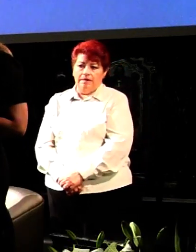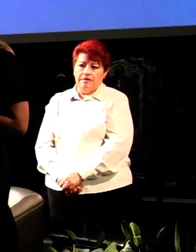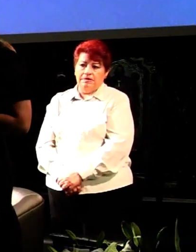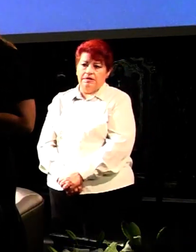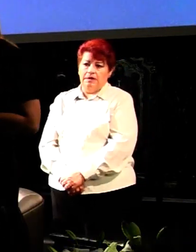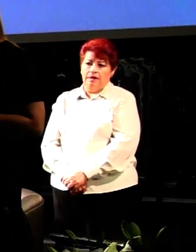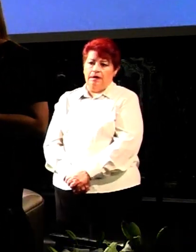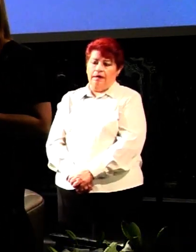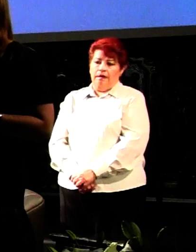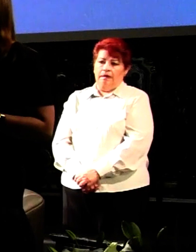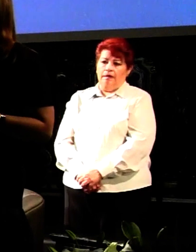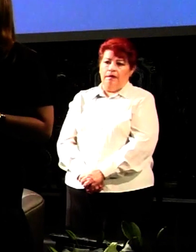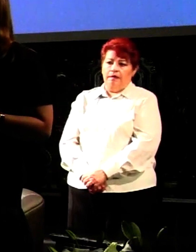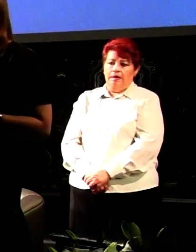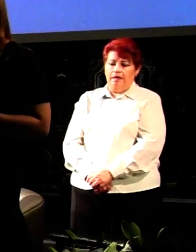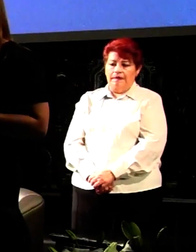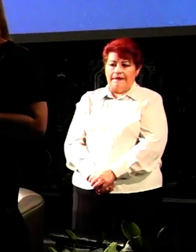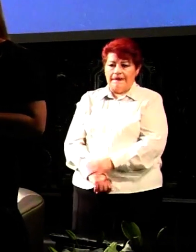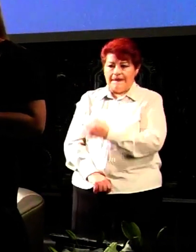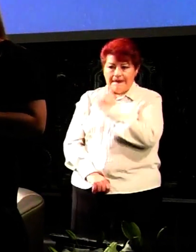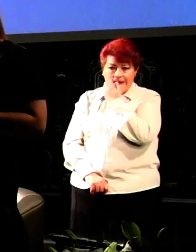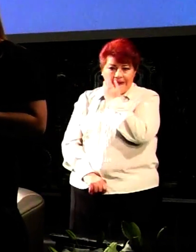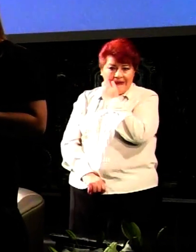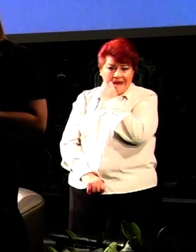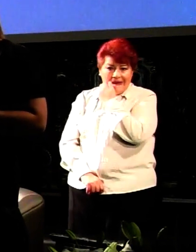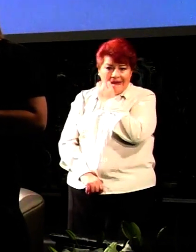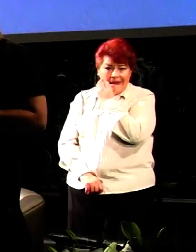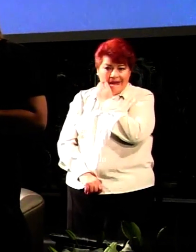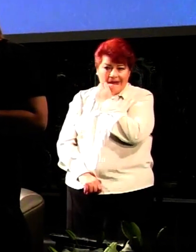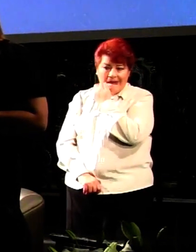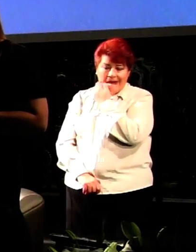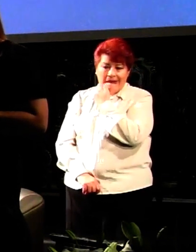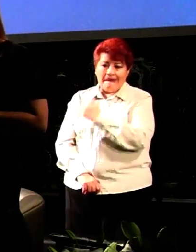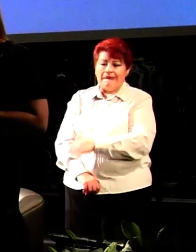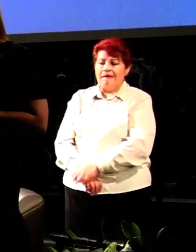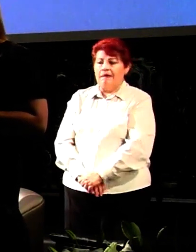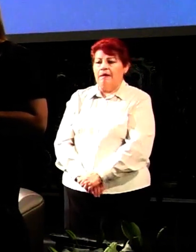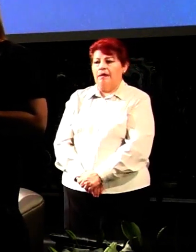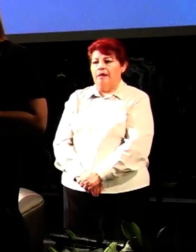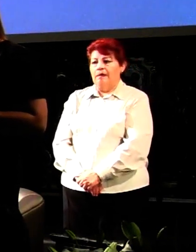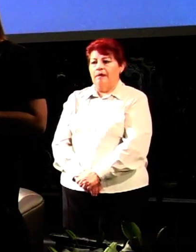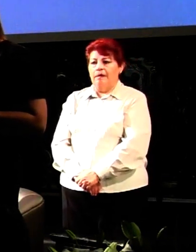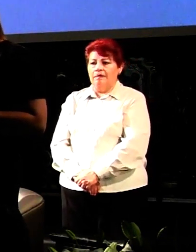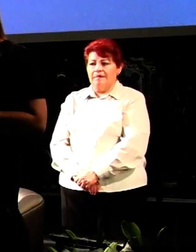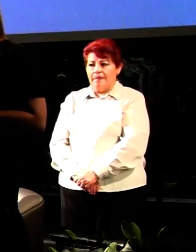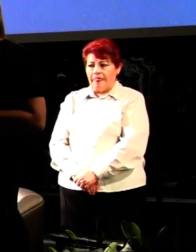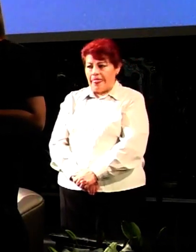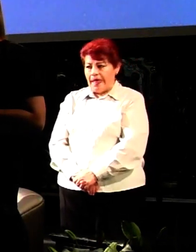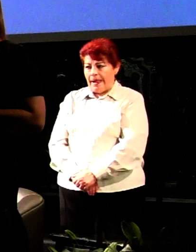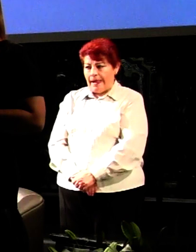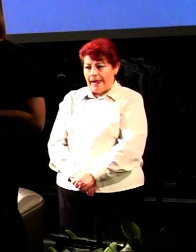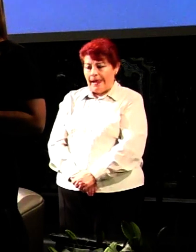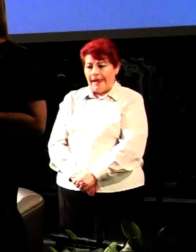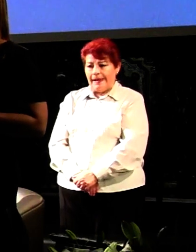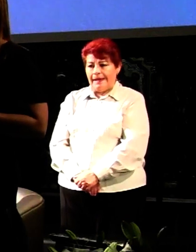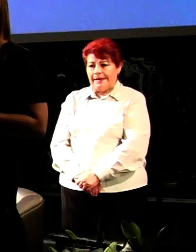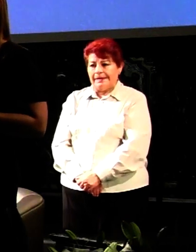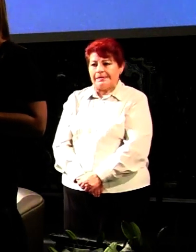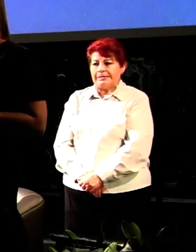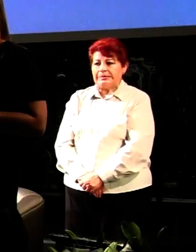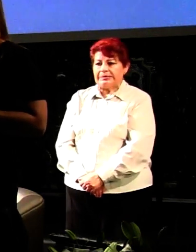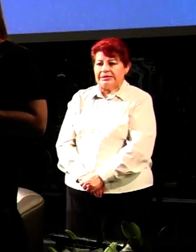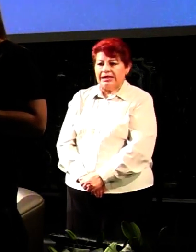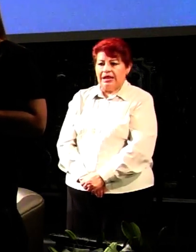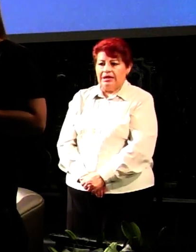de violencia, en donde la ley del más fuerte es la que vale, donde vivimos en la ley de la selva, donde no me siento en un ambiente